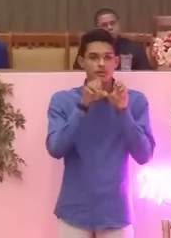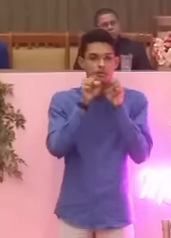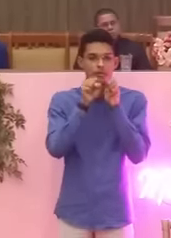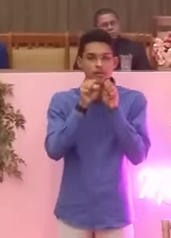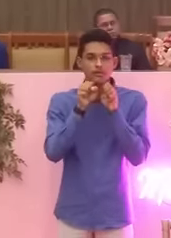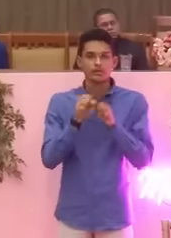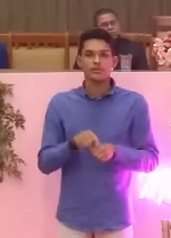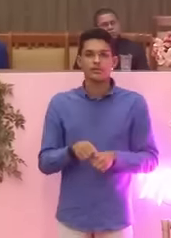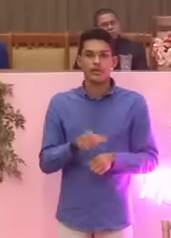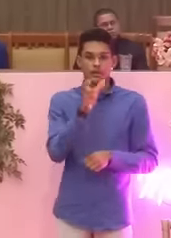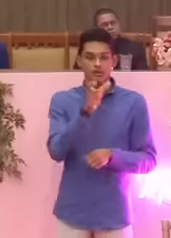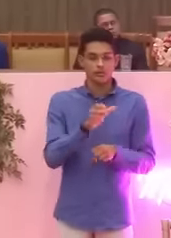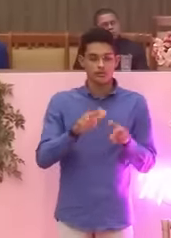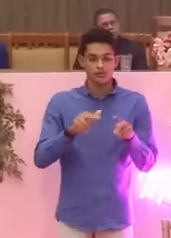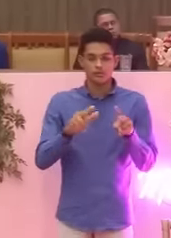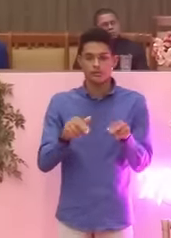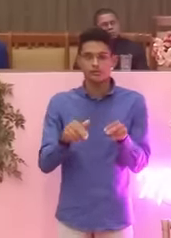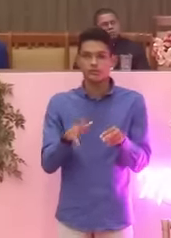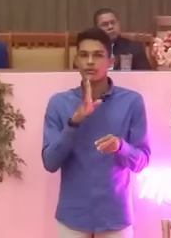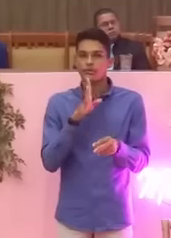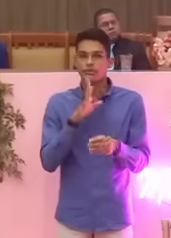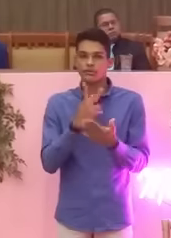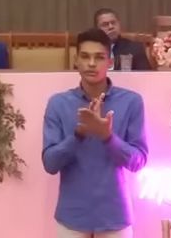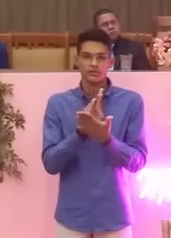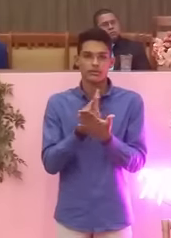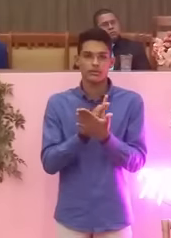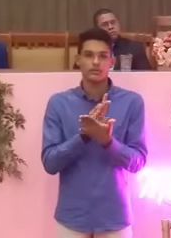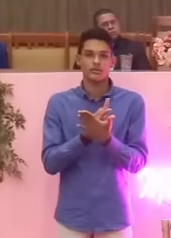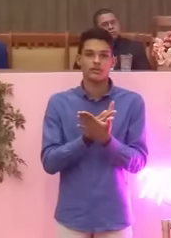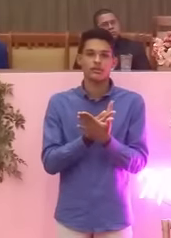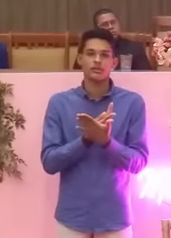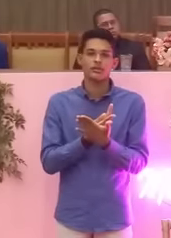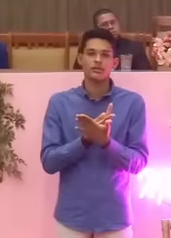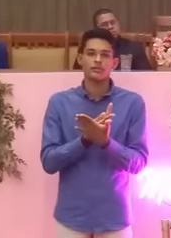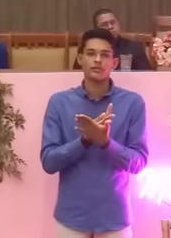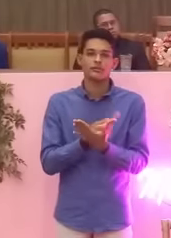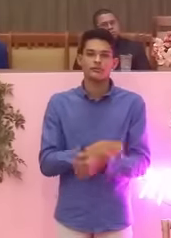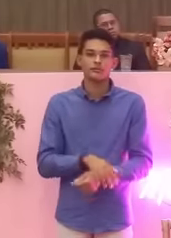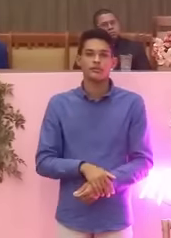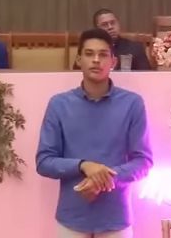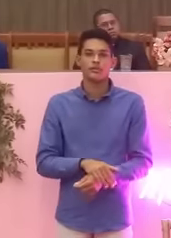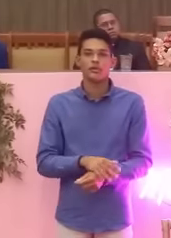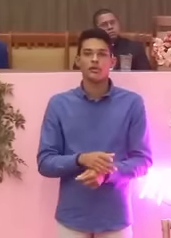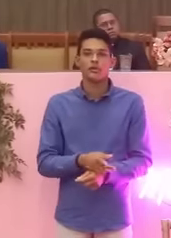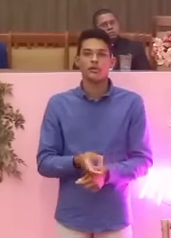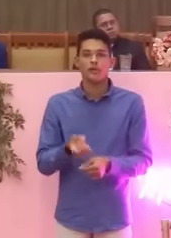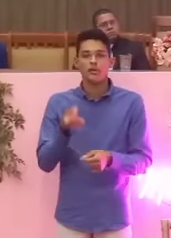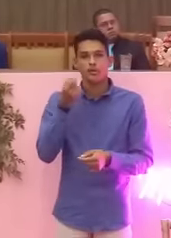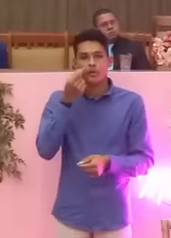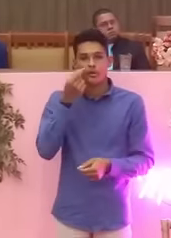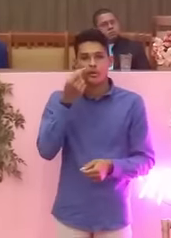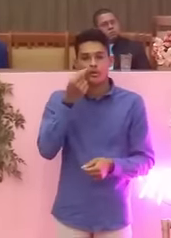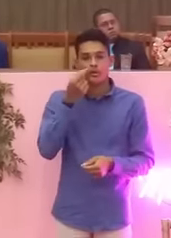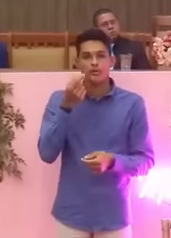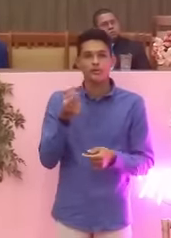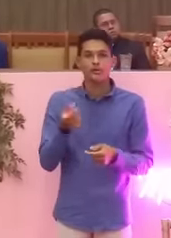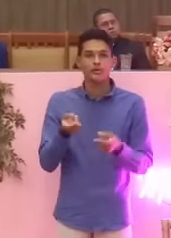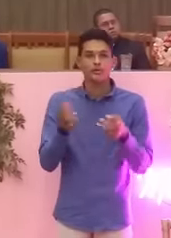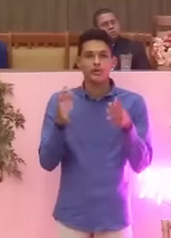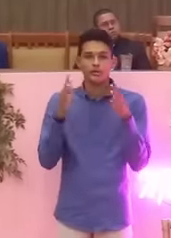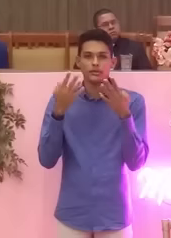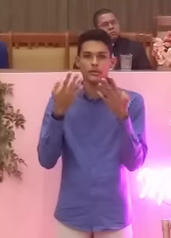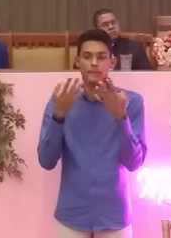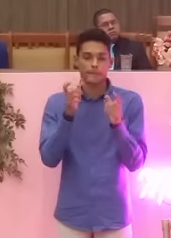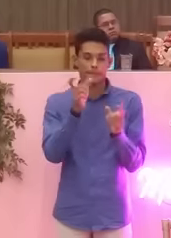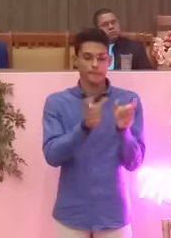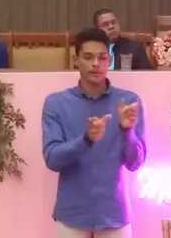vocês podem analisar todas as pessoas que vivem na miséria quando você ajuda que ela volta de novo ela diz é